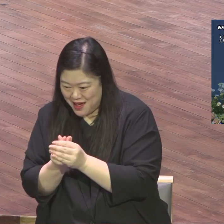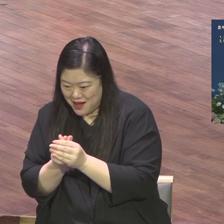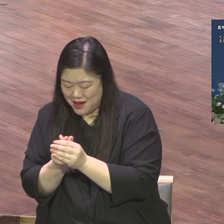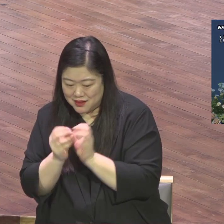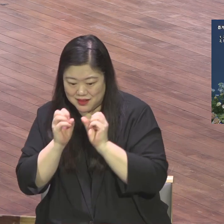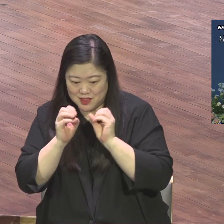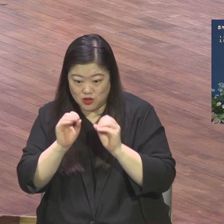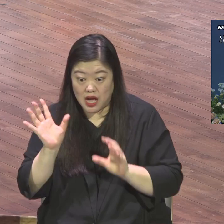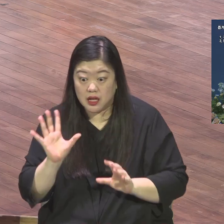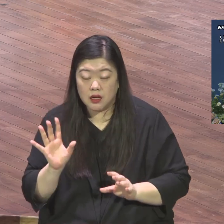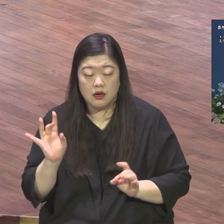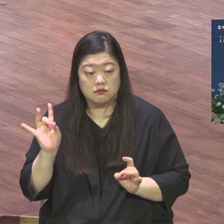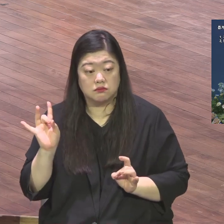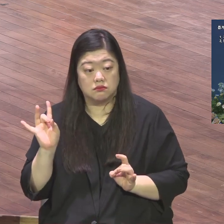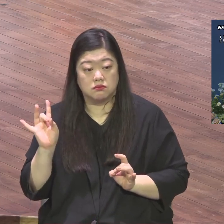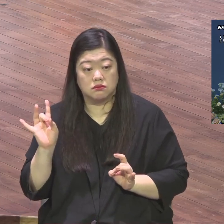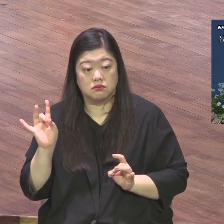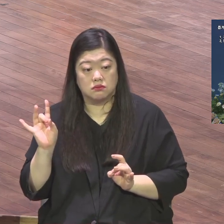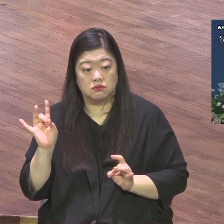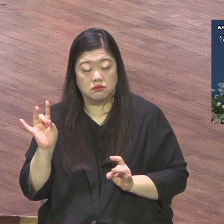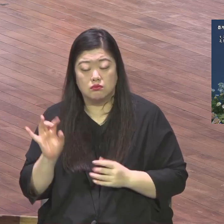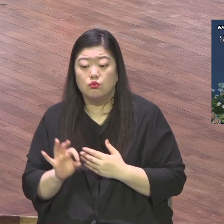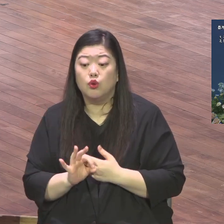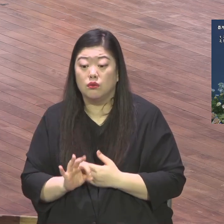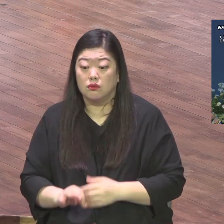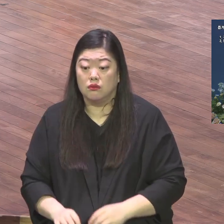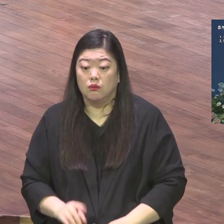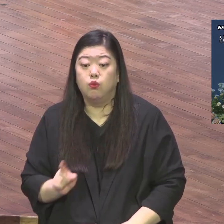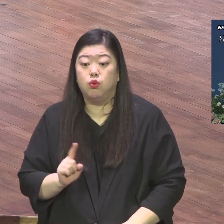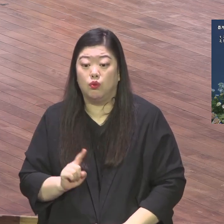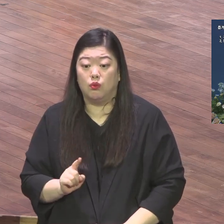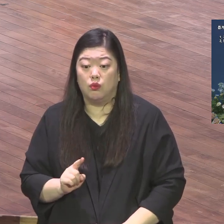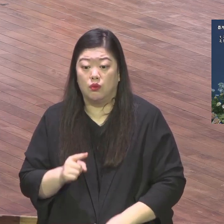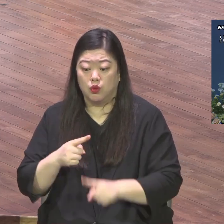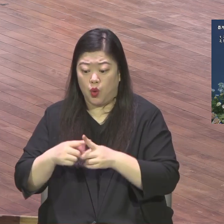네 회장하고 네 부회장하고 그거 해먹고 그 자리 사업 할 때입니까? 이거 지금